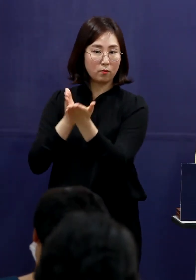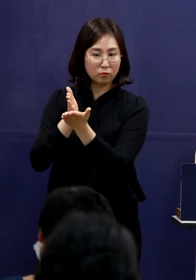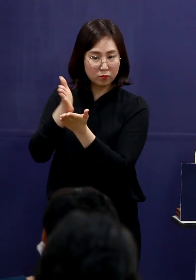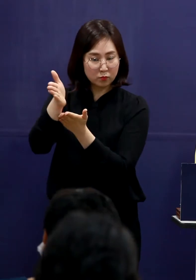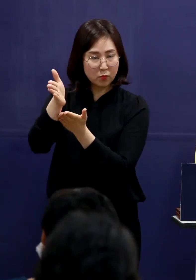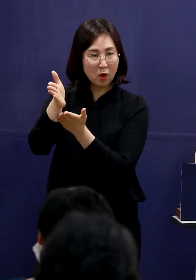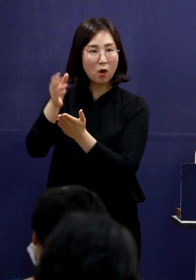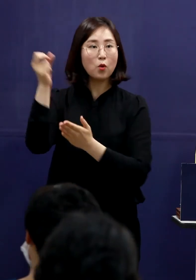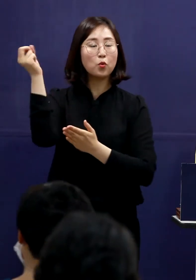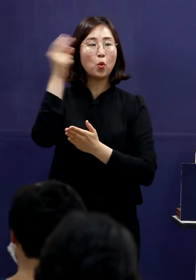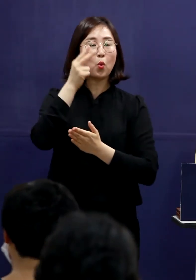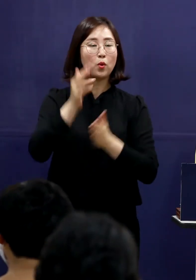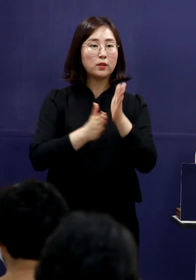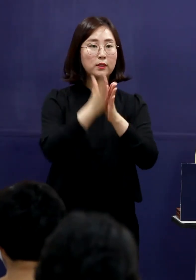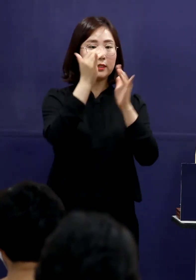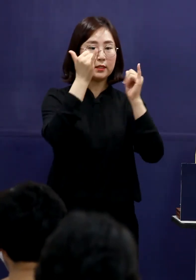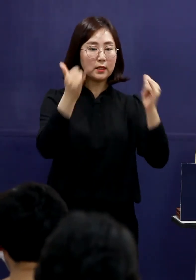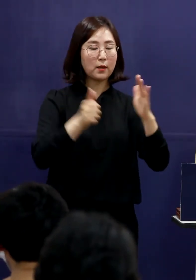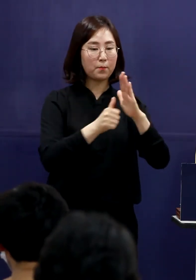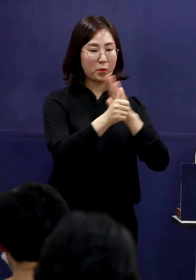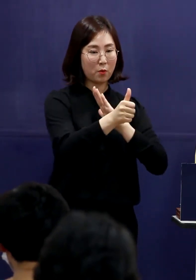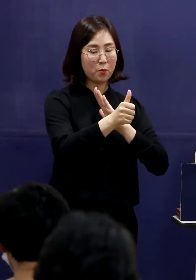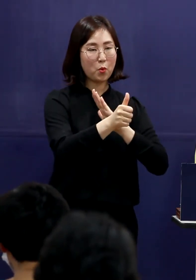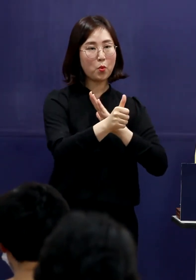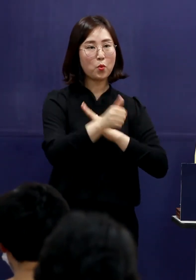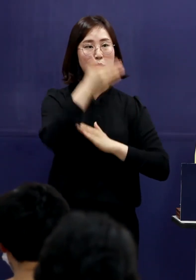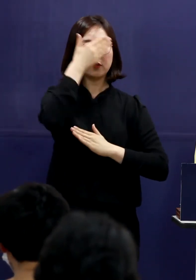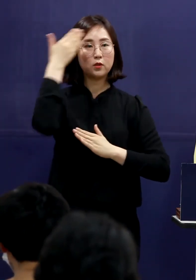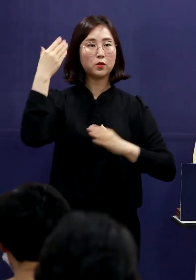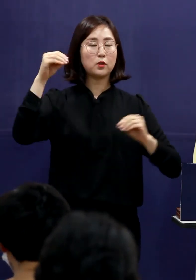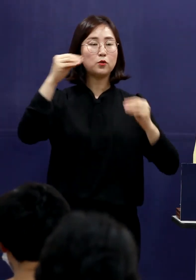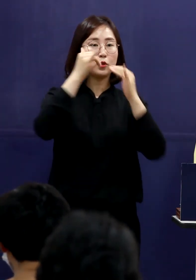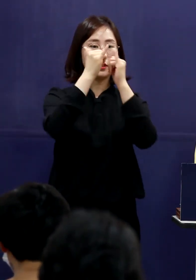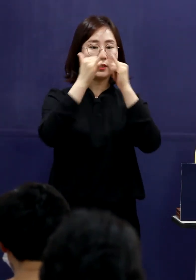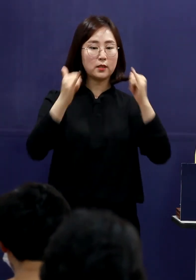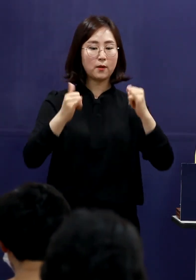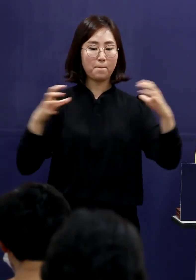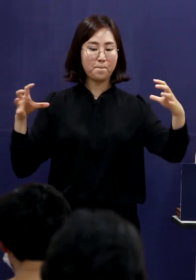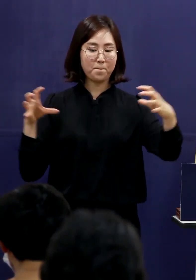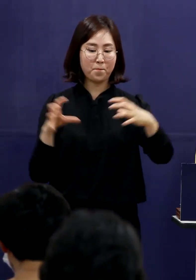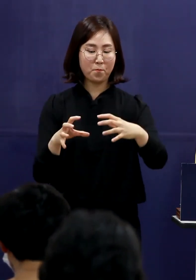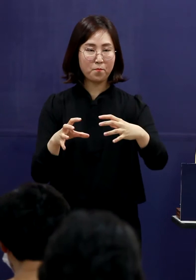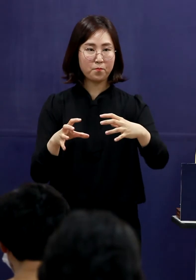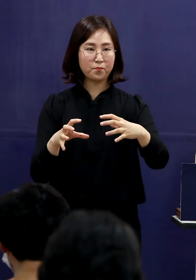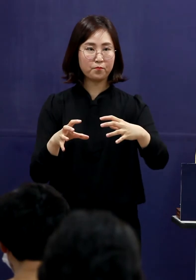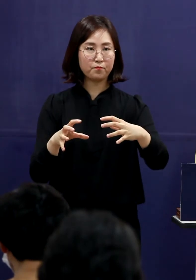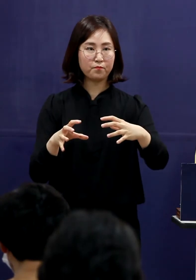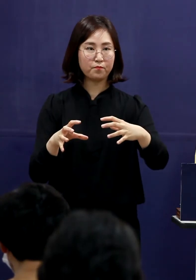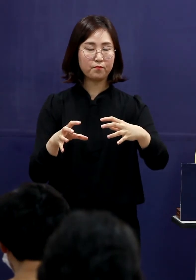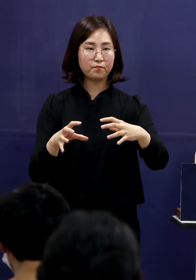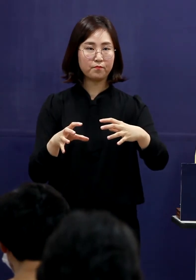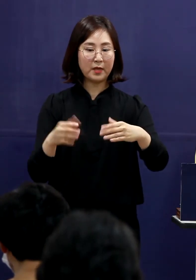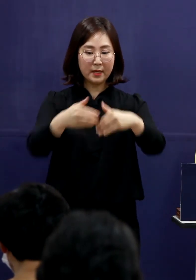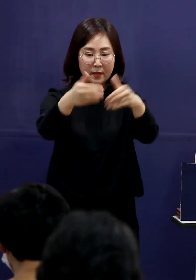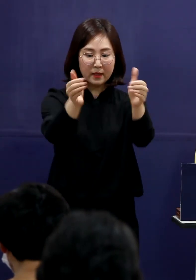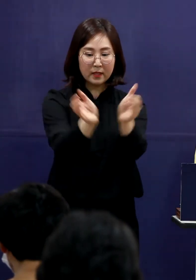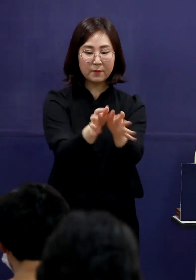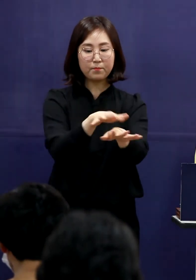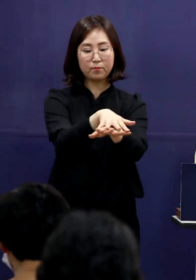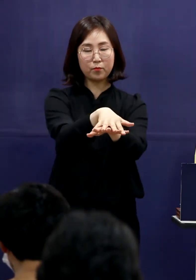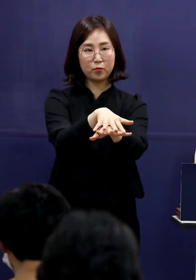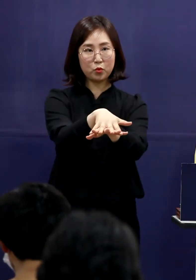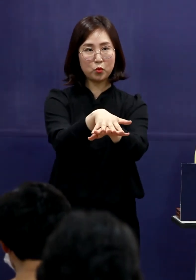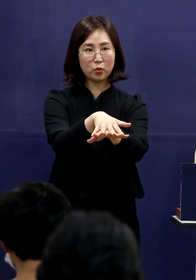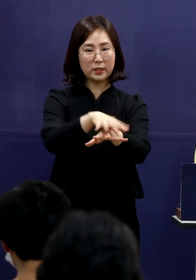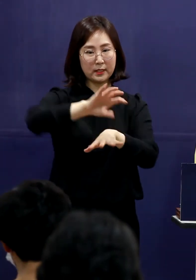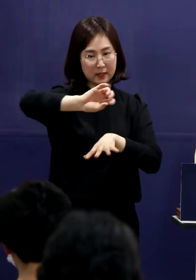주민대표 청년예술가 또 관련 전문가들이 모이는 추진위원회를 따로 만들어서 이